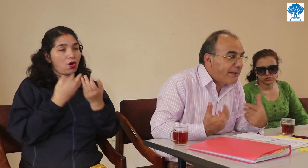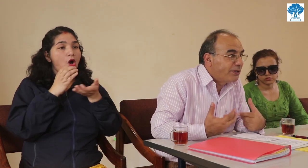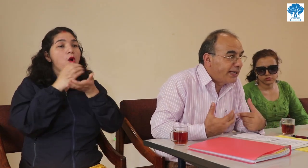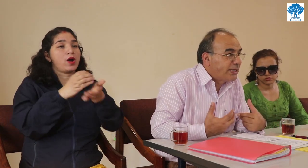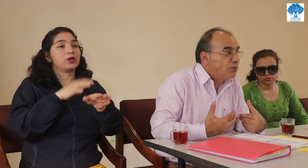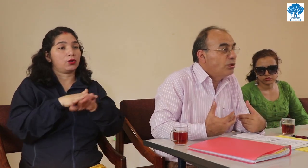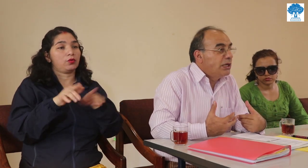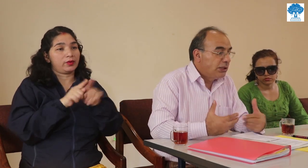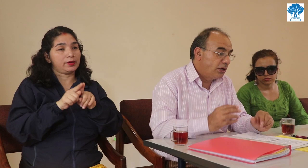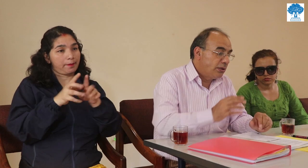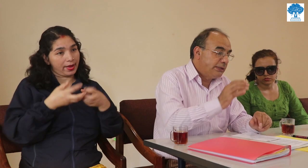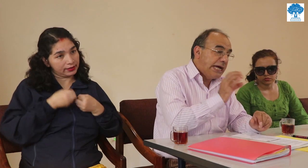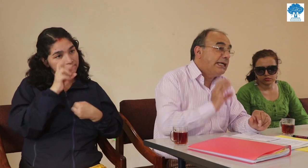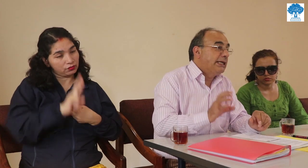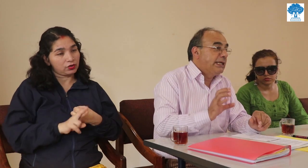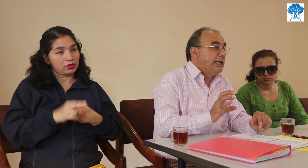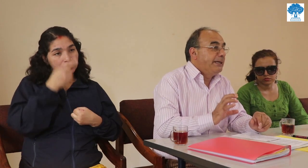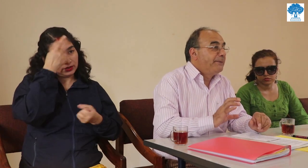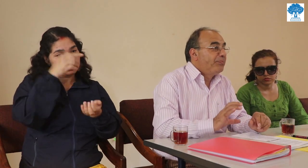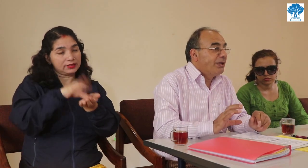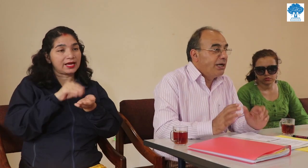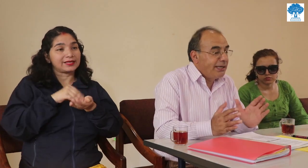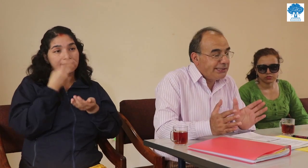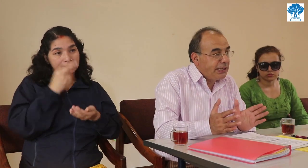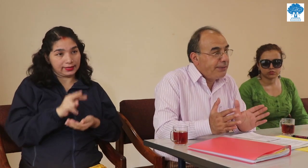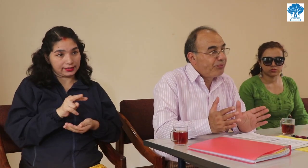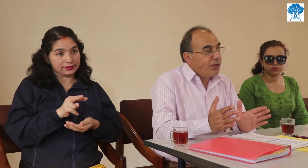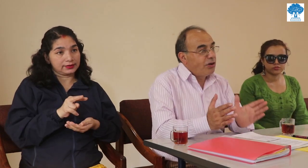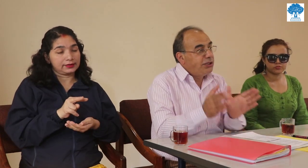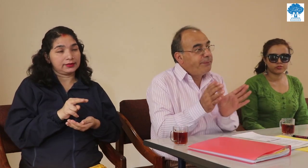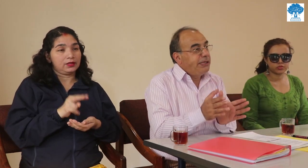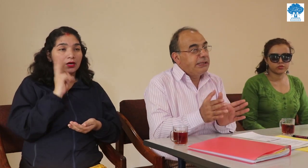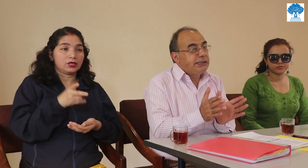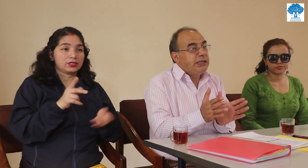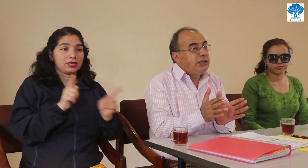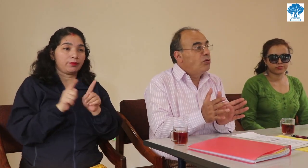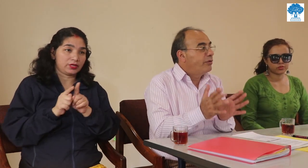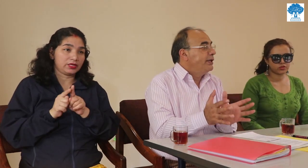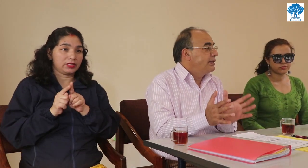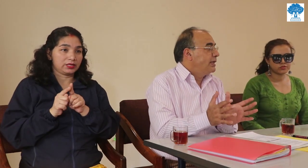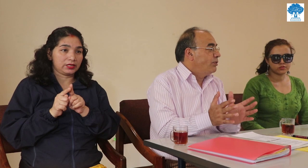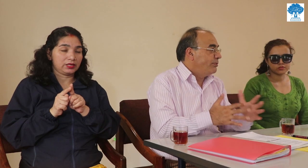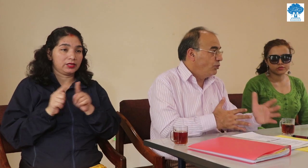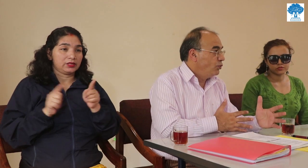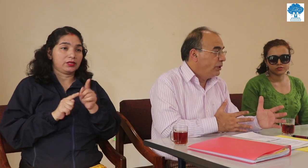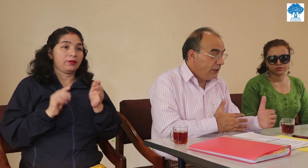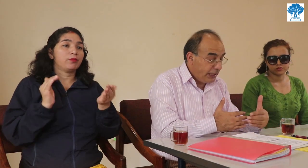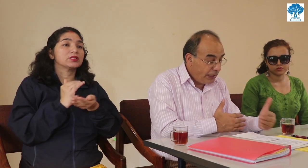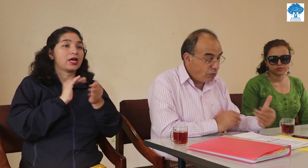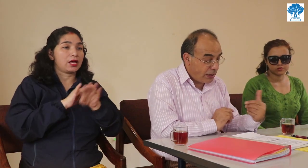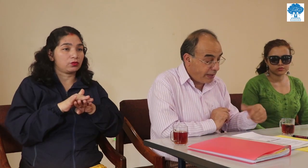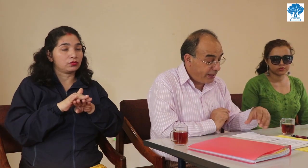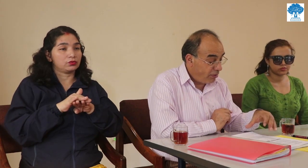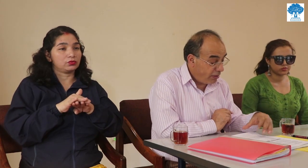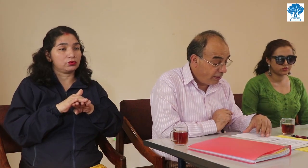अवार्डहरू पनि प्राप्त गरेका छौँ. तर डाटा हेर्दाखेरि चाहिँ अझै पनि स्टिल लोड अफ थिङ्स द्याट वी हेभ टु डु,